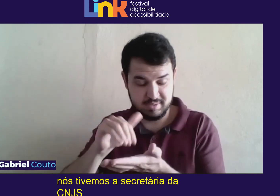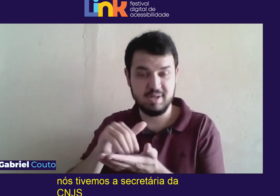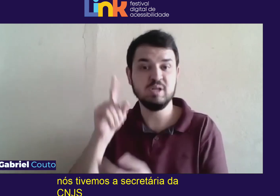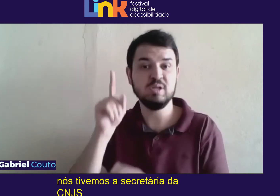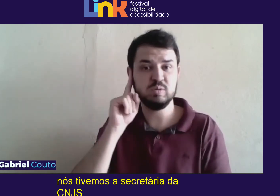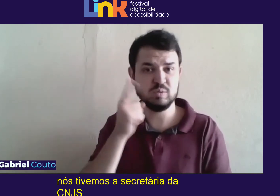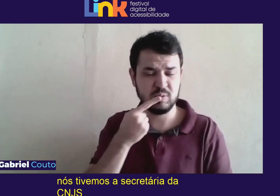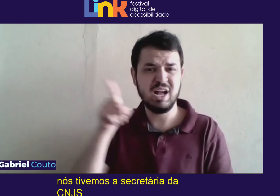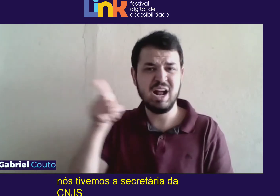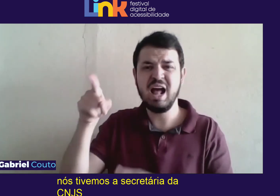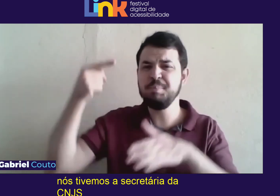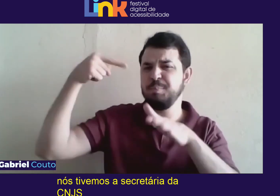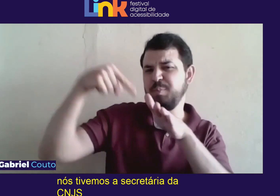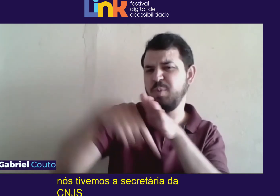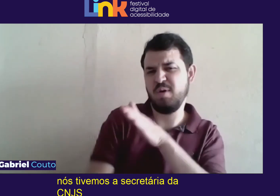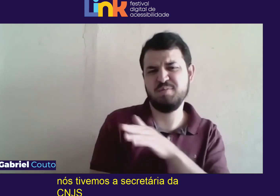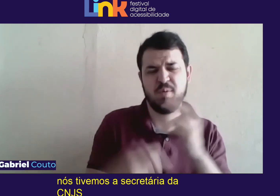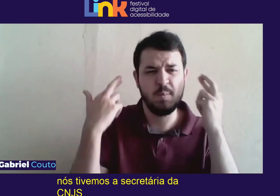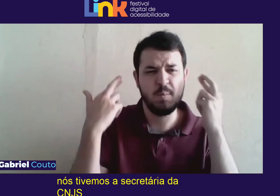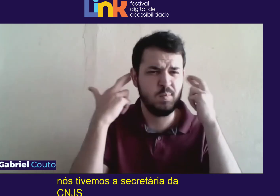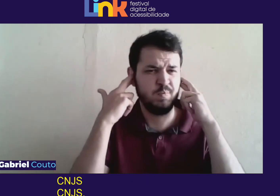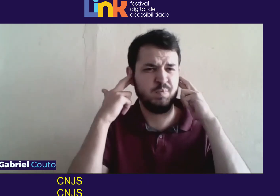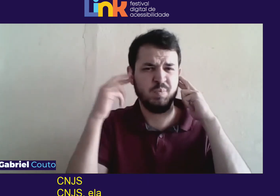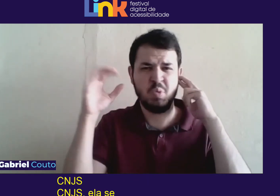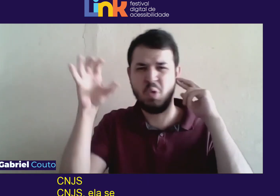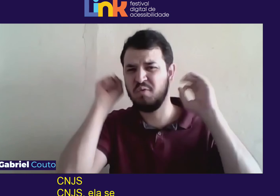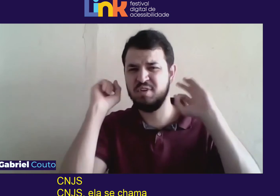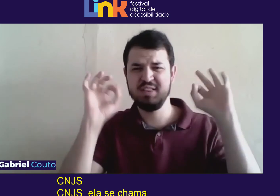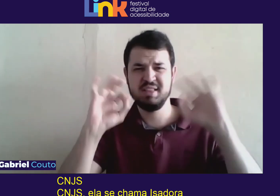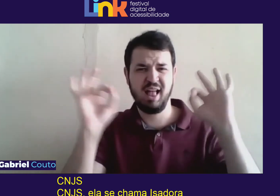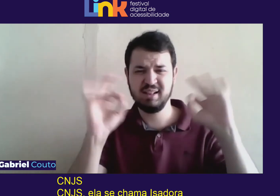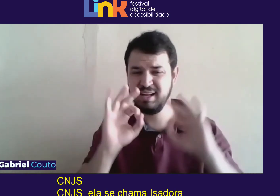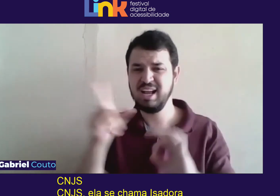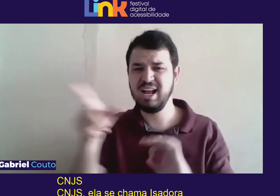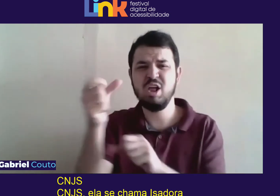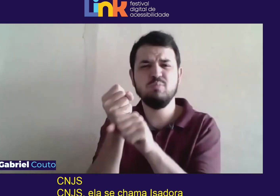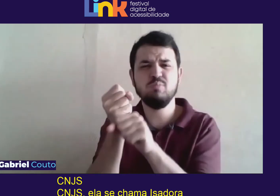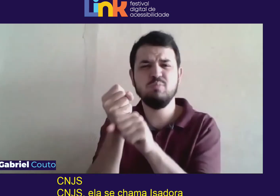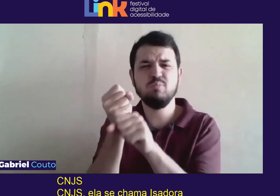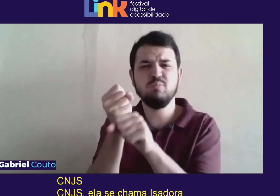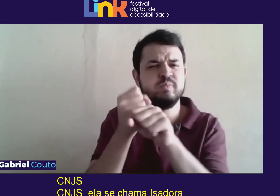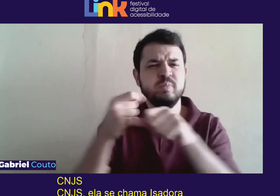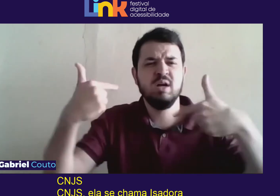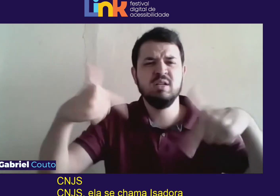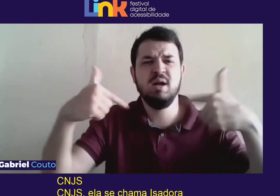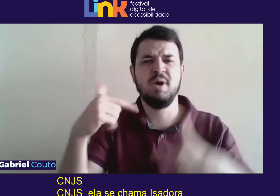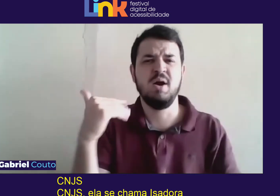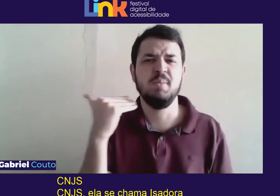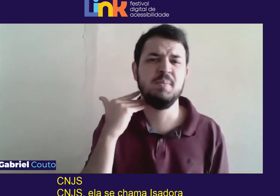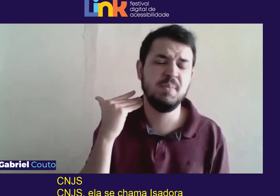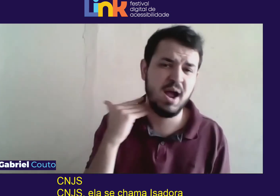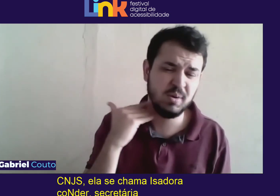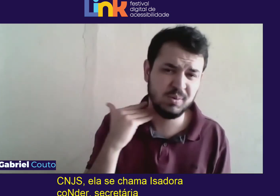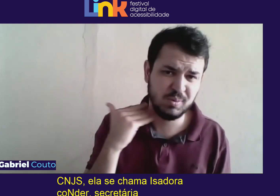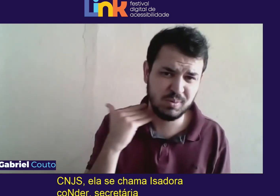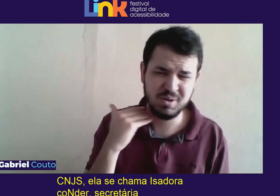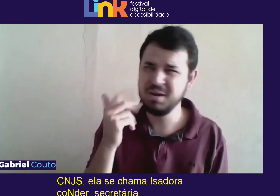Ela é secretária da CNJS e ela é surda profunda, ela não escuta absolutamente nada. E